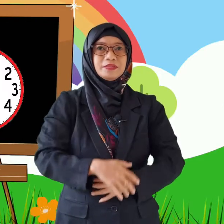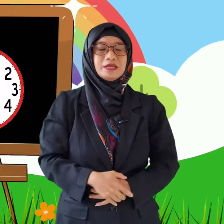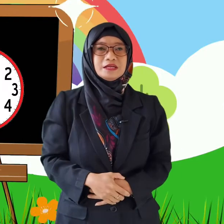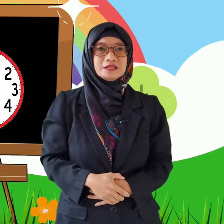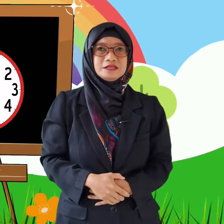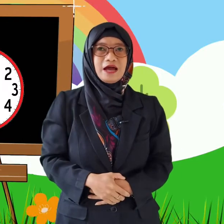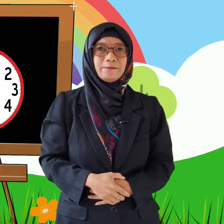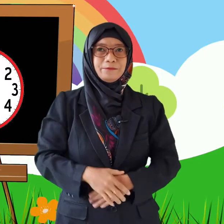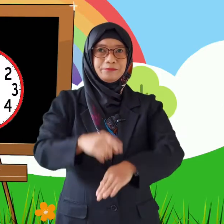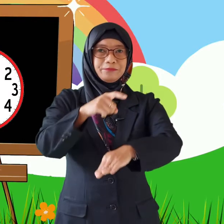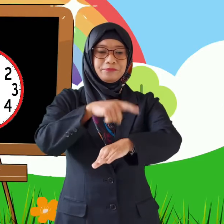Jam.